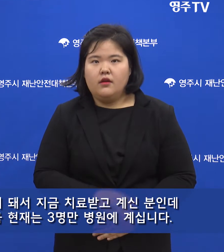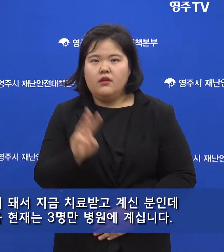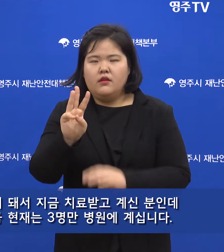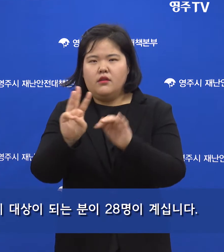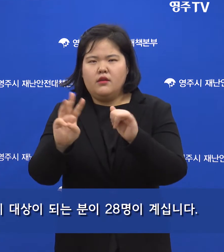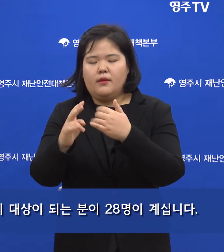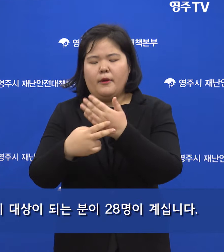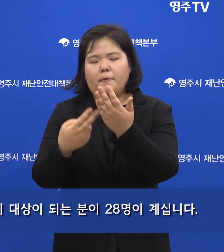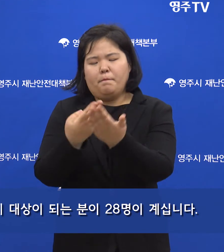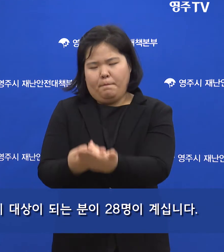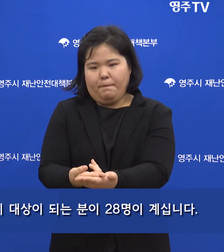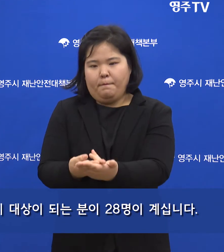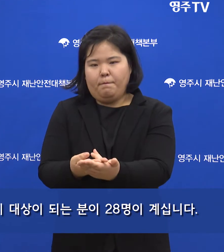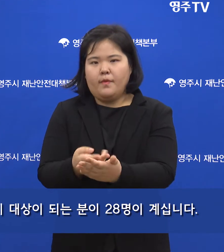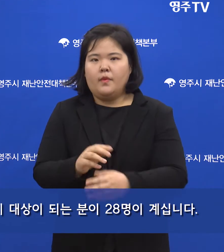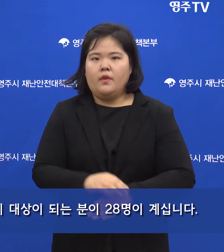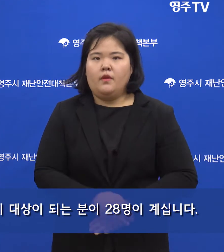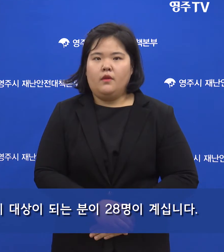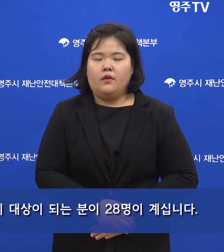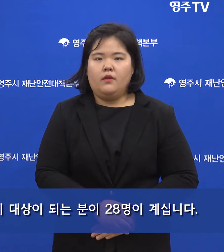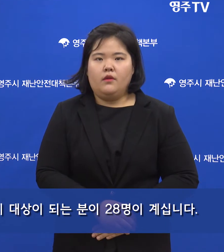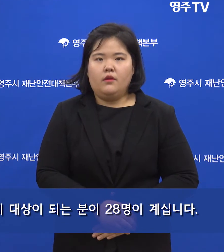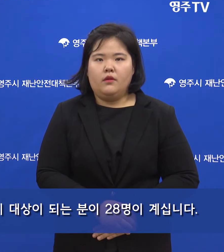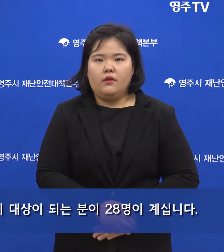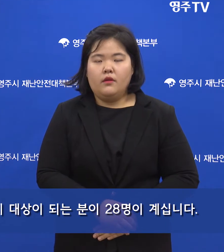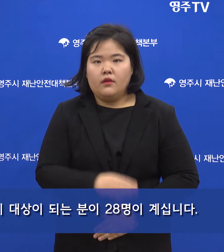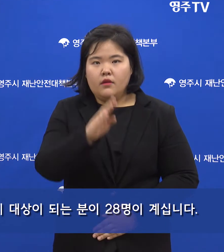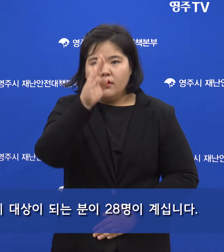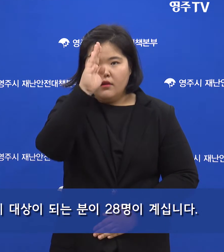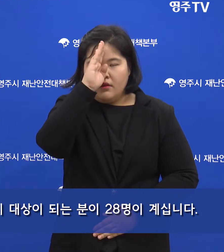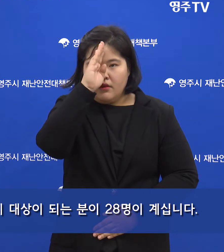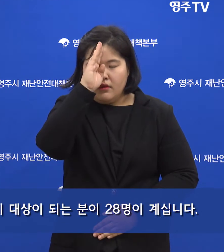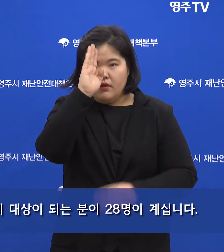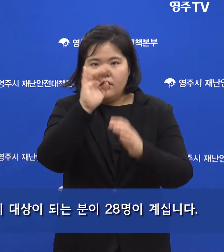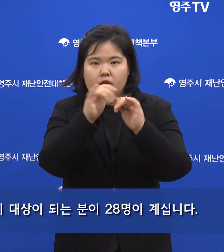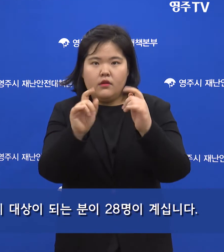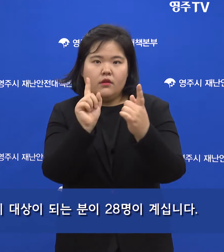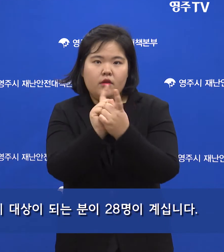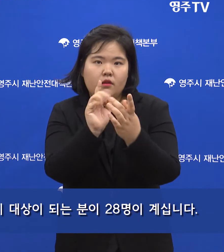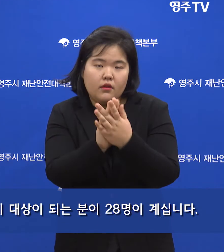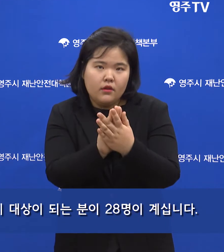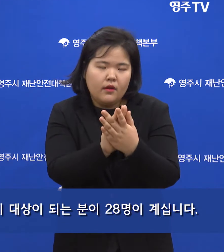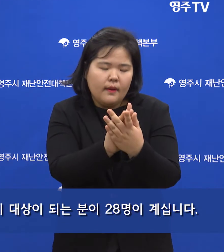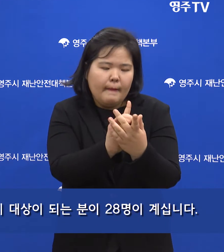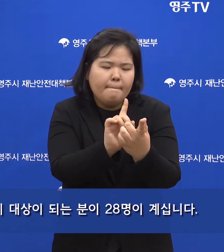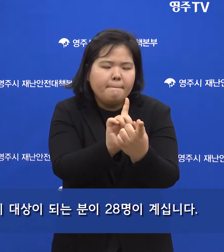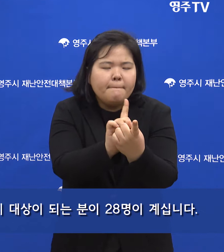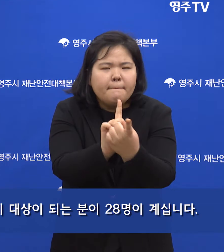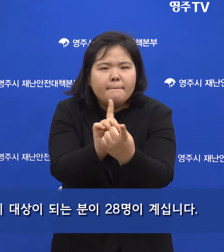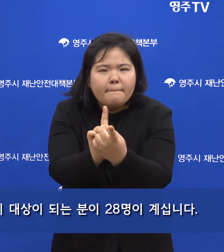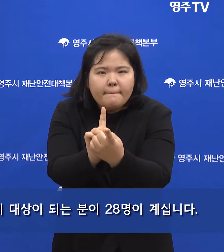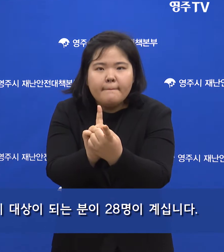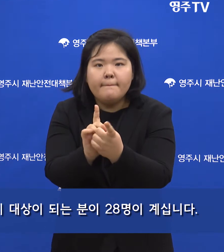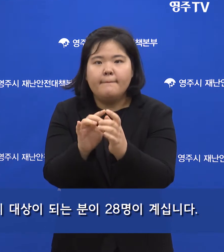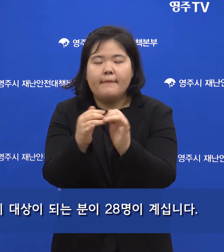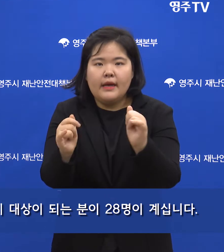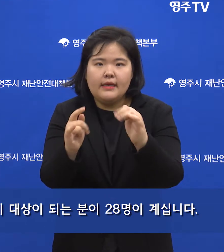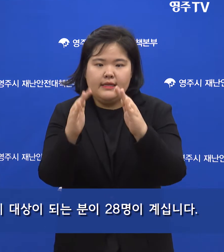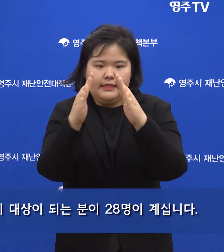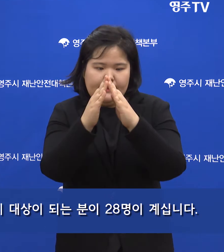계십니다. 그리고 이 환자와 직접 접촉을 해서